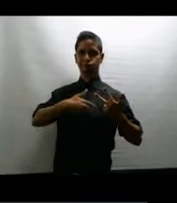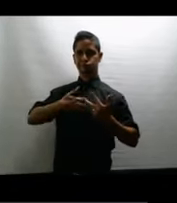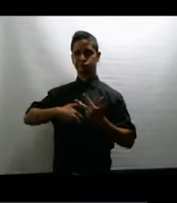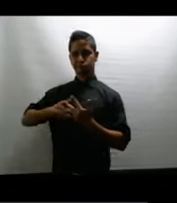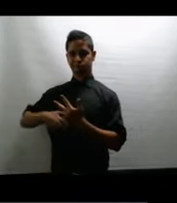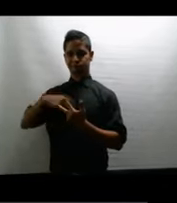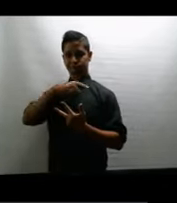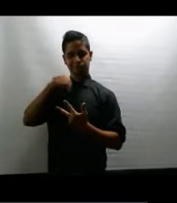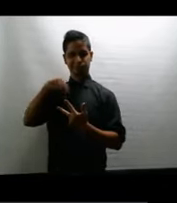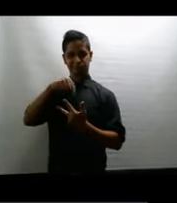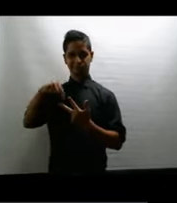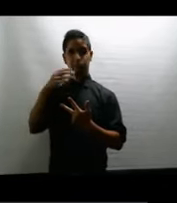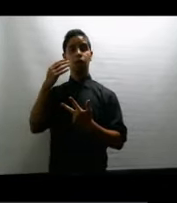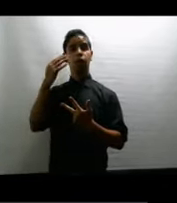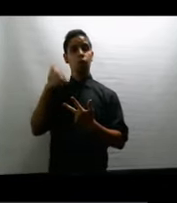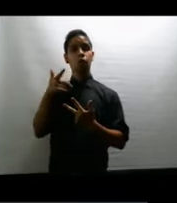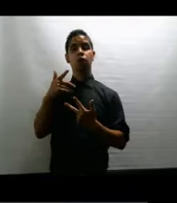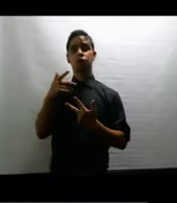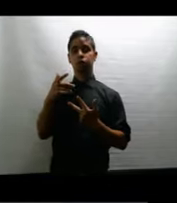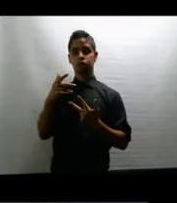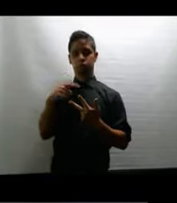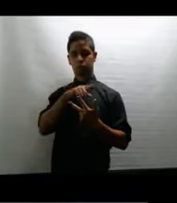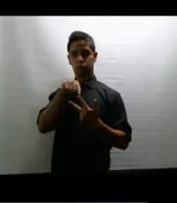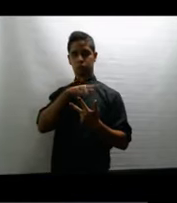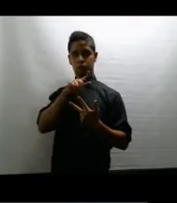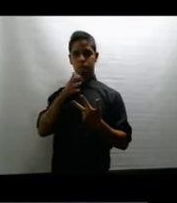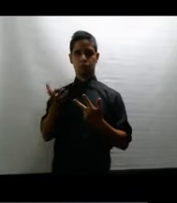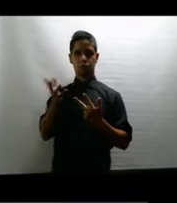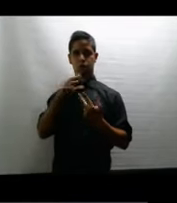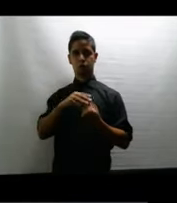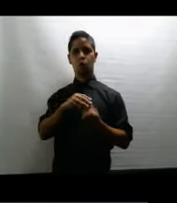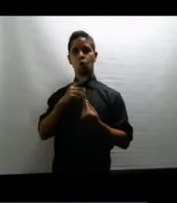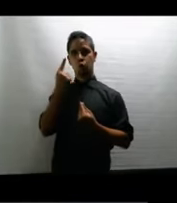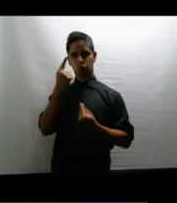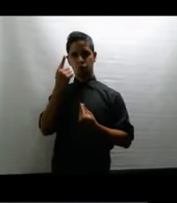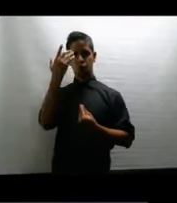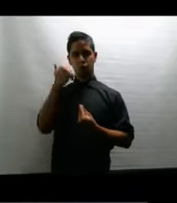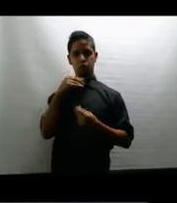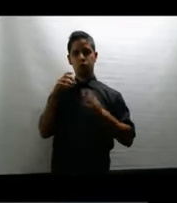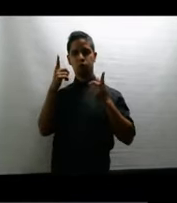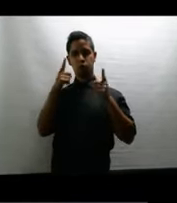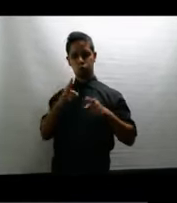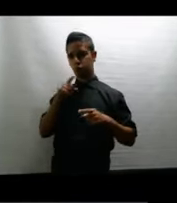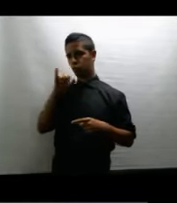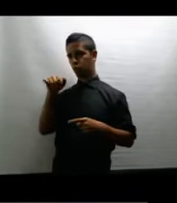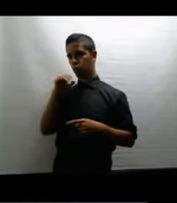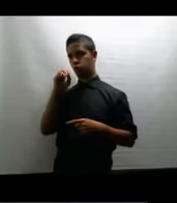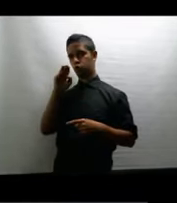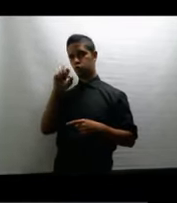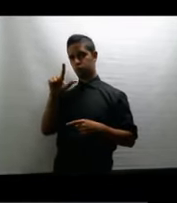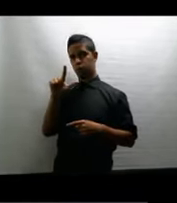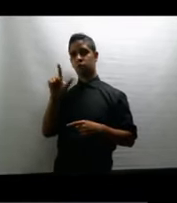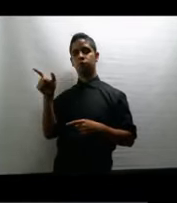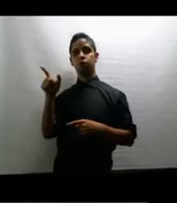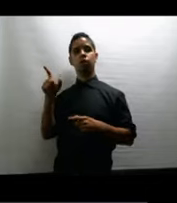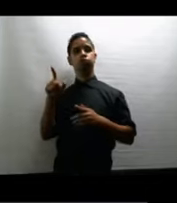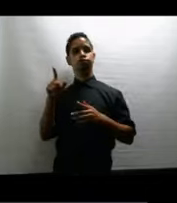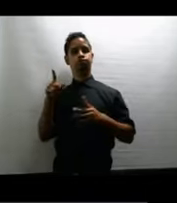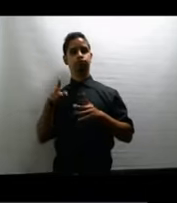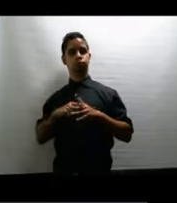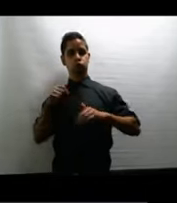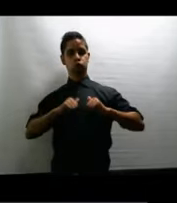como uno ha terminado siendo una unidad, porque entonces claro. Jomel, que en principio va a estar parte del show porque